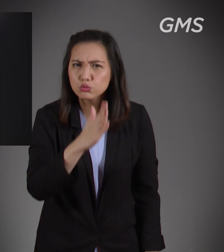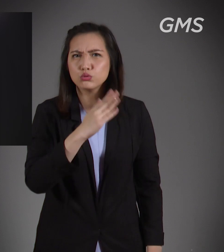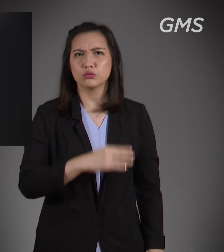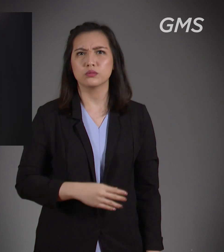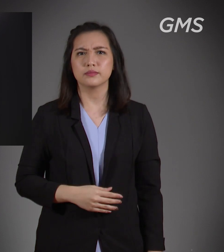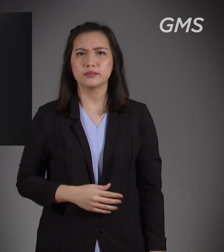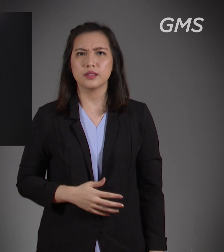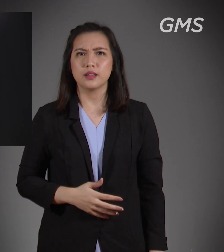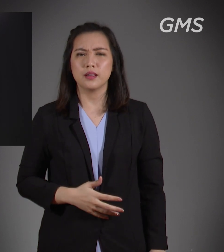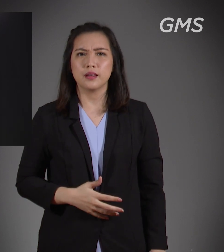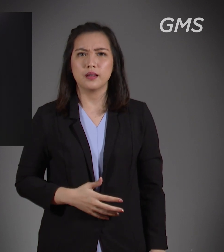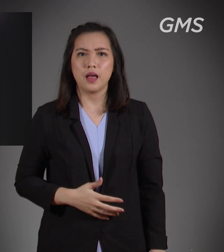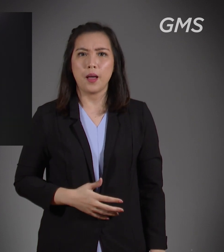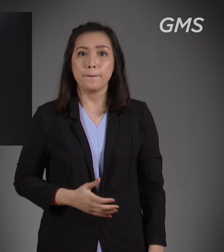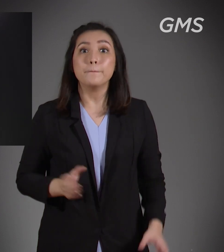menerapkan firman Tuhan.